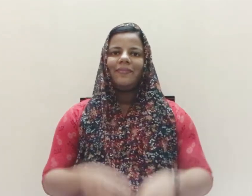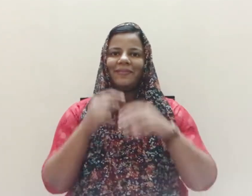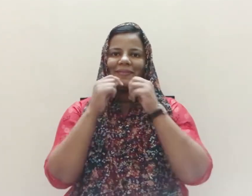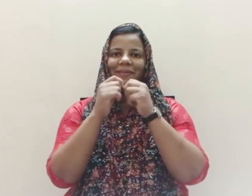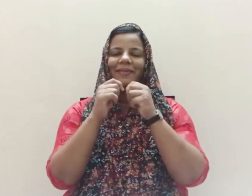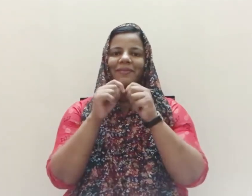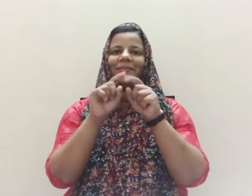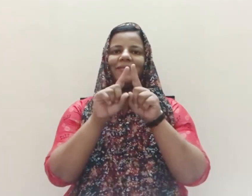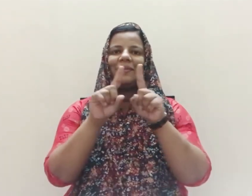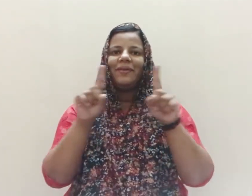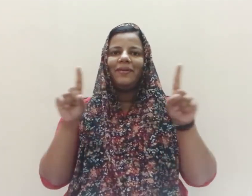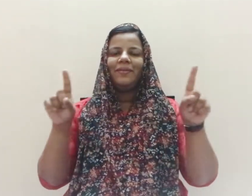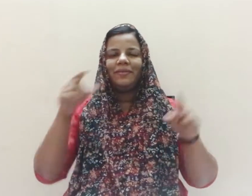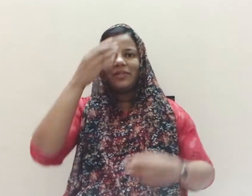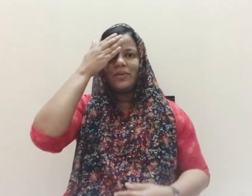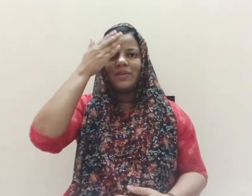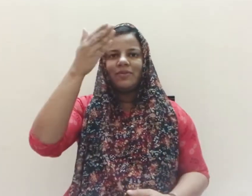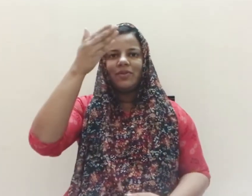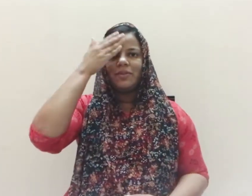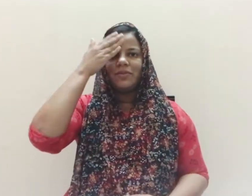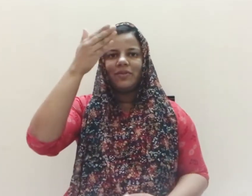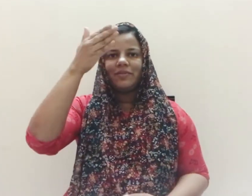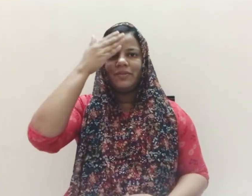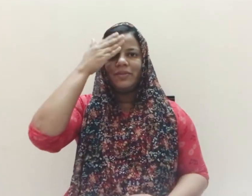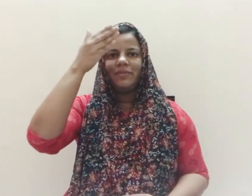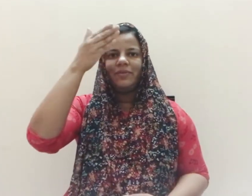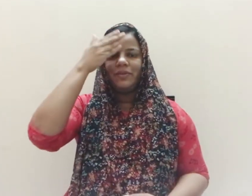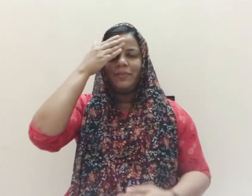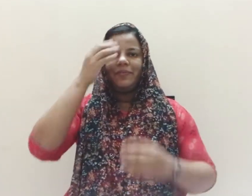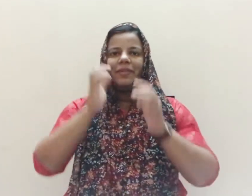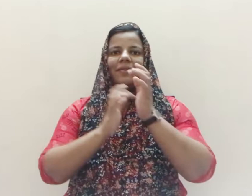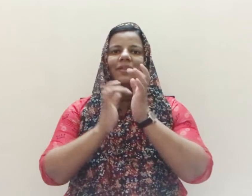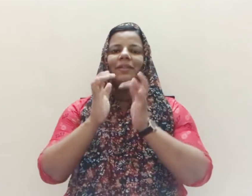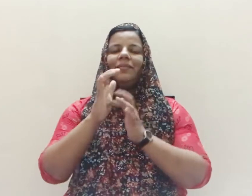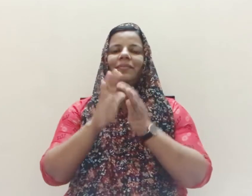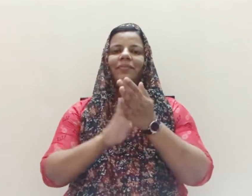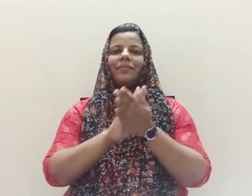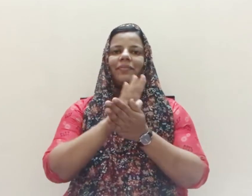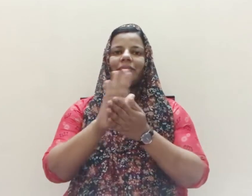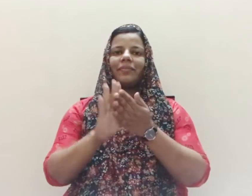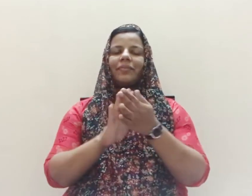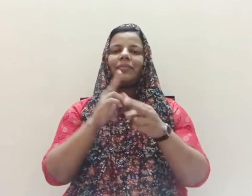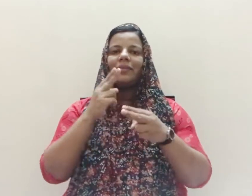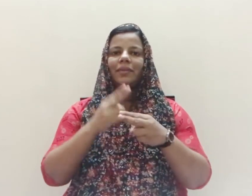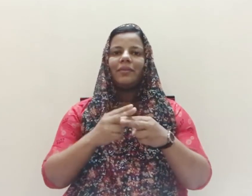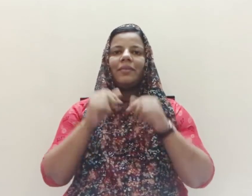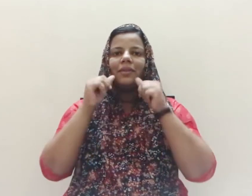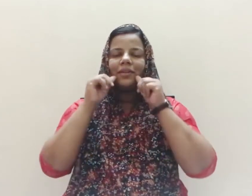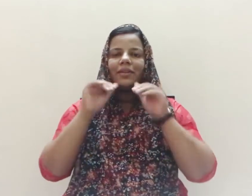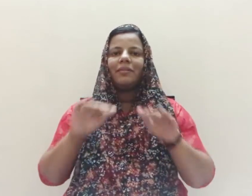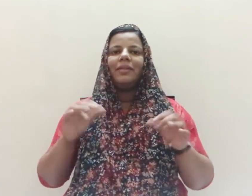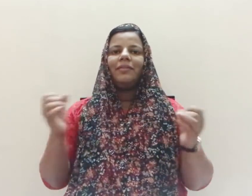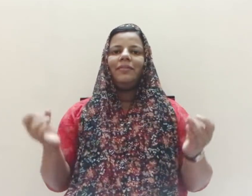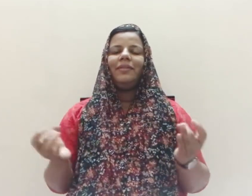പ്രൈസ് ലോർഡ്, ഹല്ലേലൂയ. സ്തോത്രം, സ്തോത്രം, സ്തോത്രം, സ്തോത്രം. കർത്താവിൻ്റെ അതിപരിശുദ്ധമായ തിരുനാമം ഈ അനുഗ്രഹിക്കപ്പെട്ട